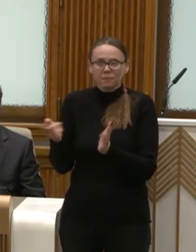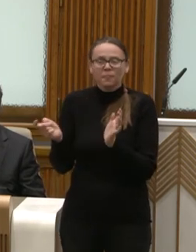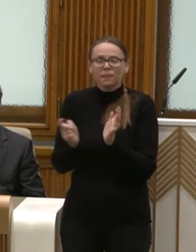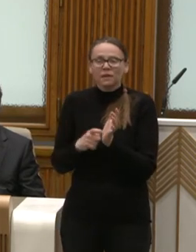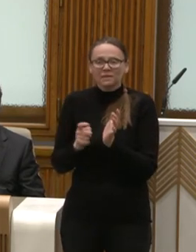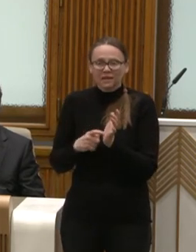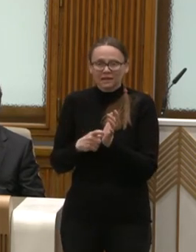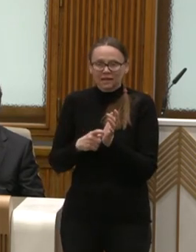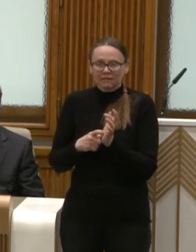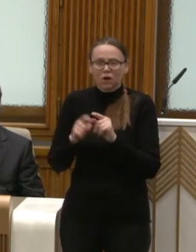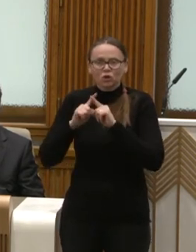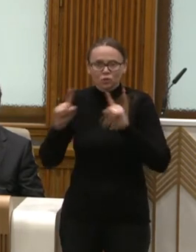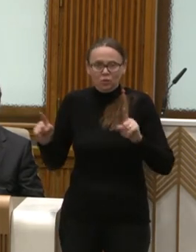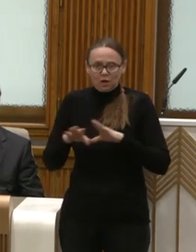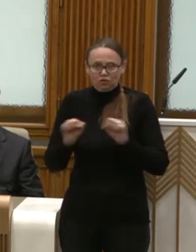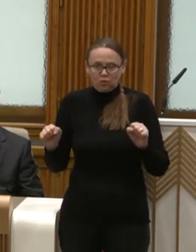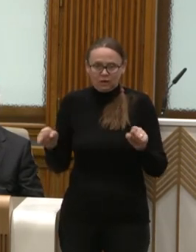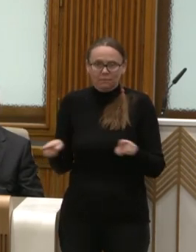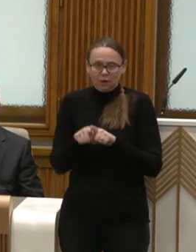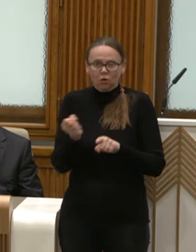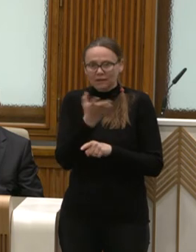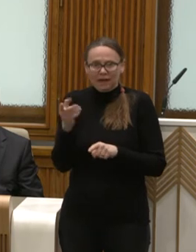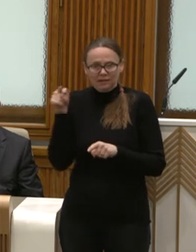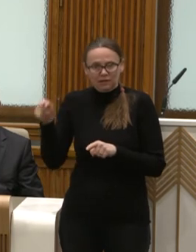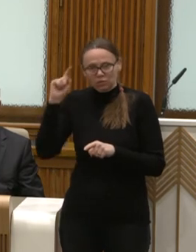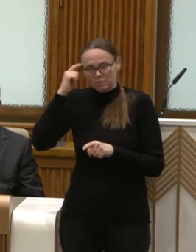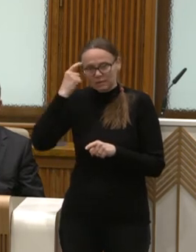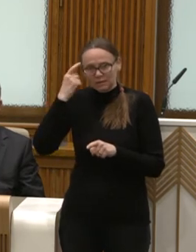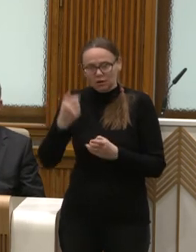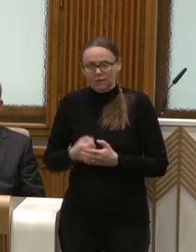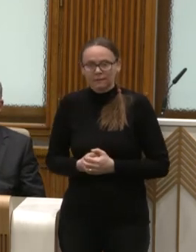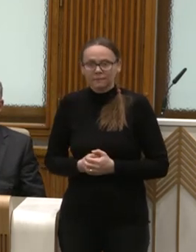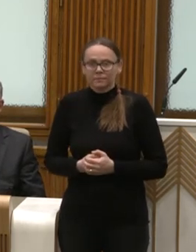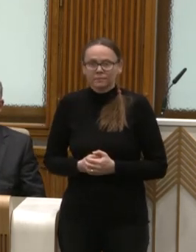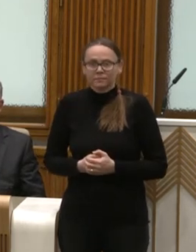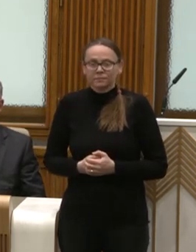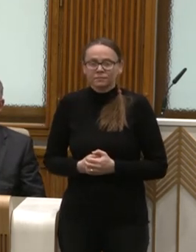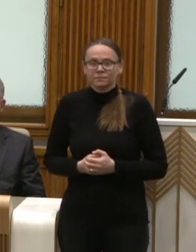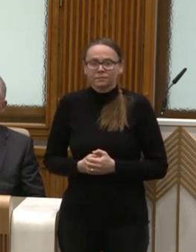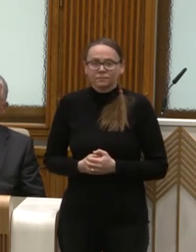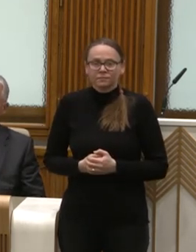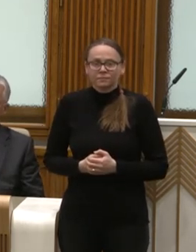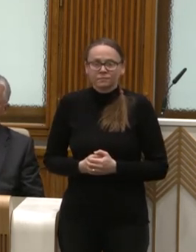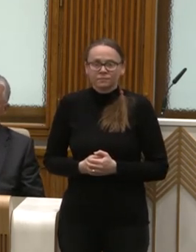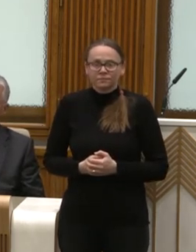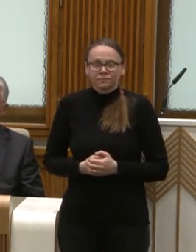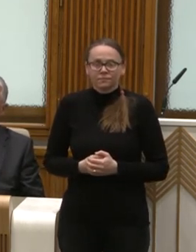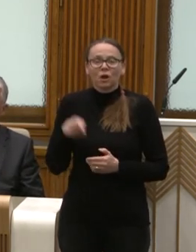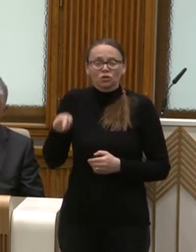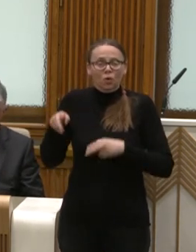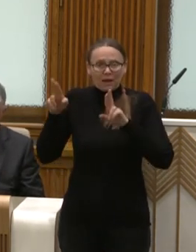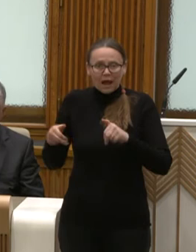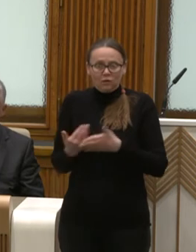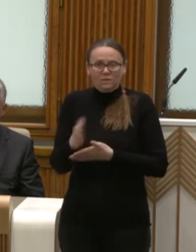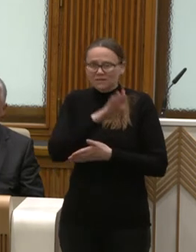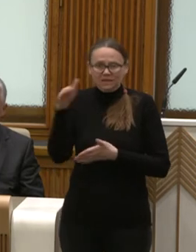zahteva bistveno drugačne ukrepe, kot si to nekateri predstavljajo. In to realno za vse te potrebe